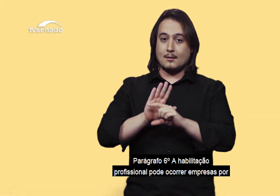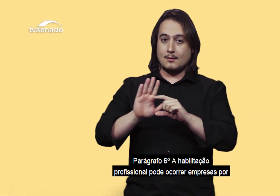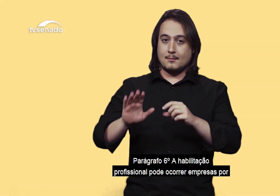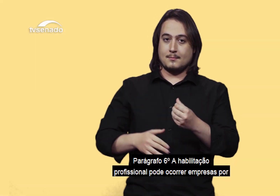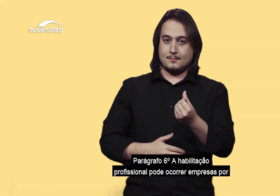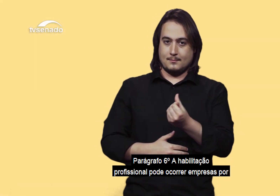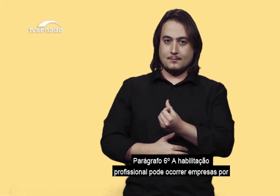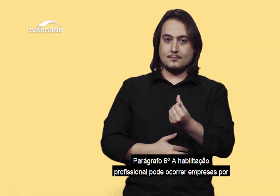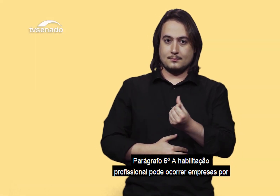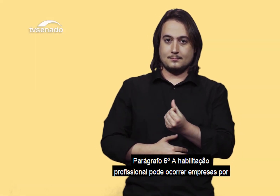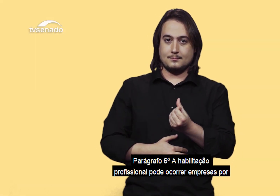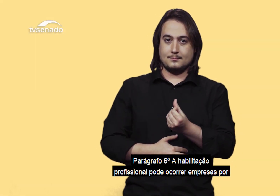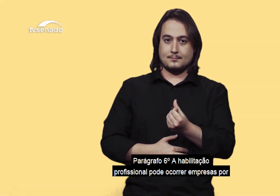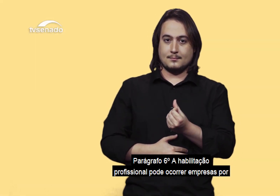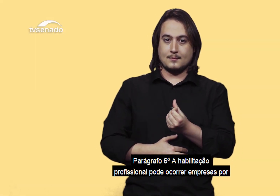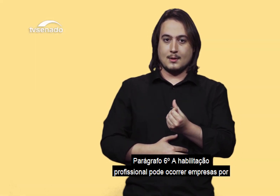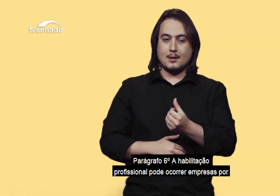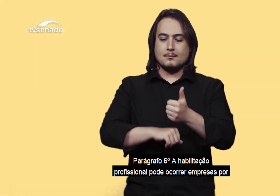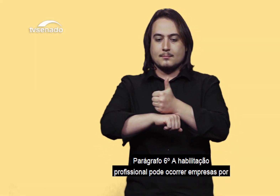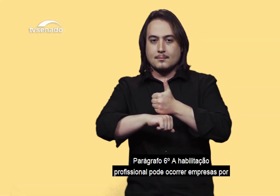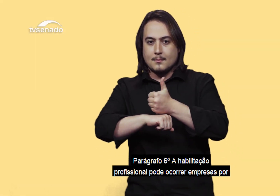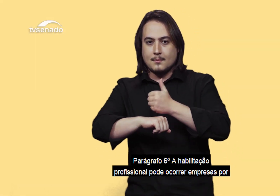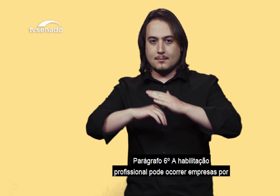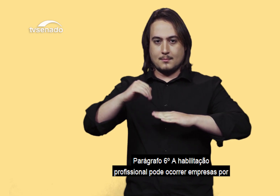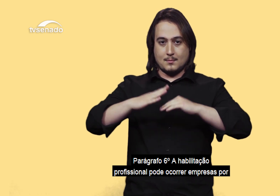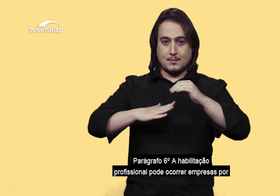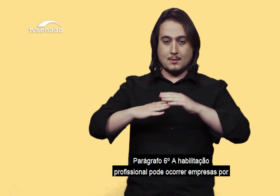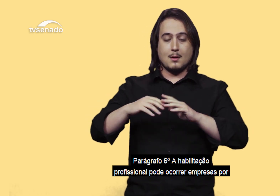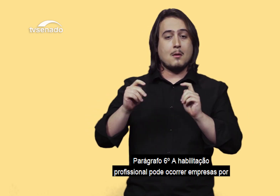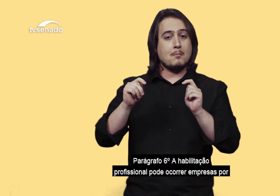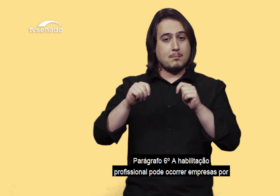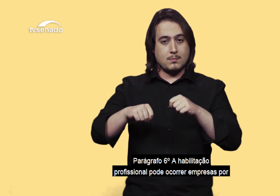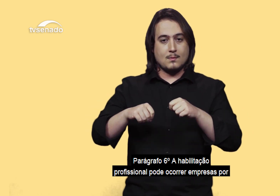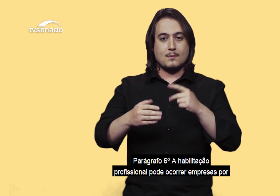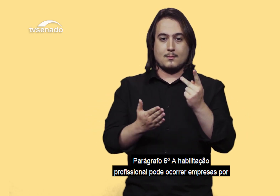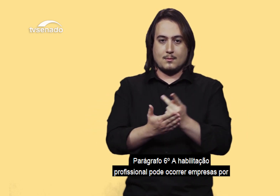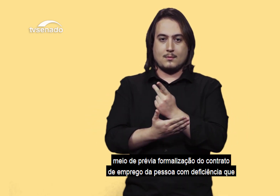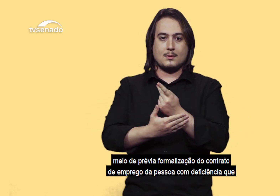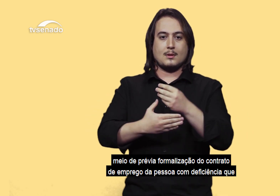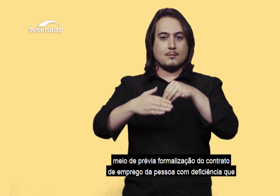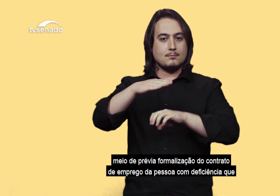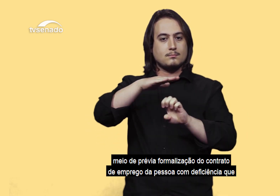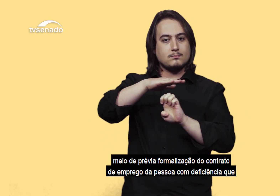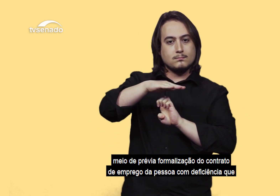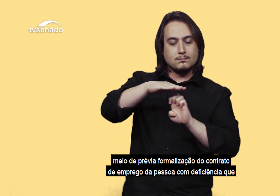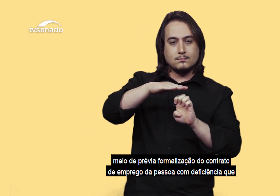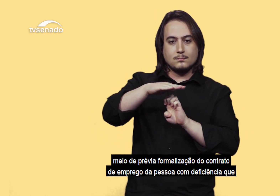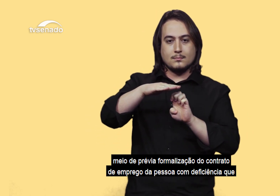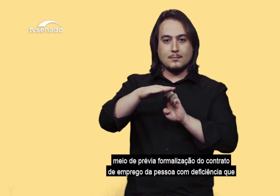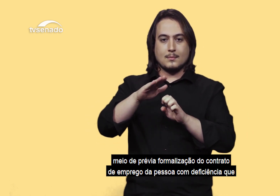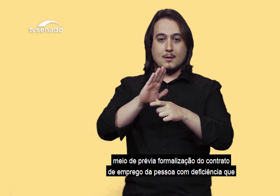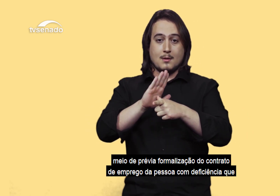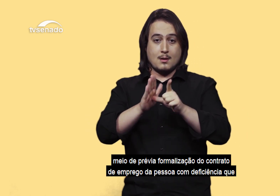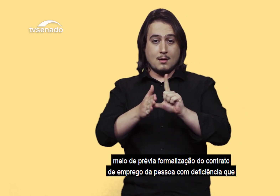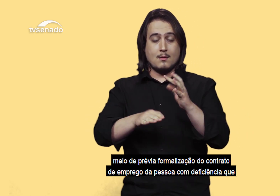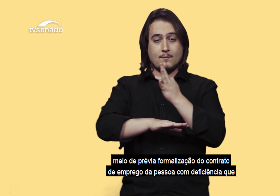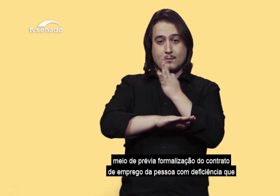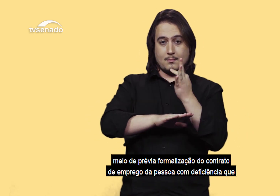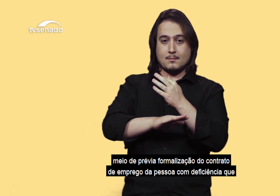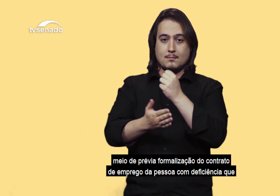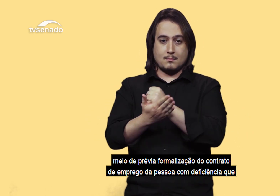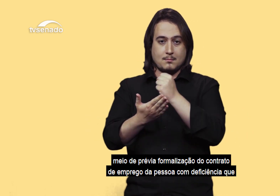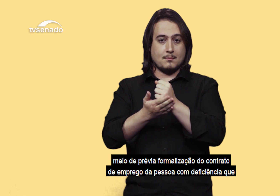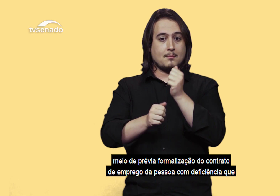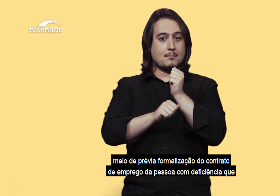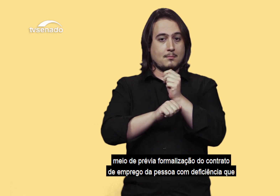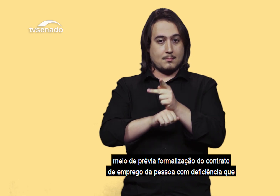Parágrafo 6º. A habilitação profissional pode ocorrer em empresas por meio de prévia formalização do contrato